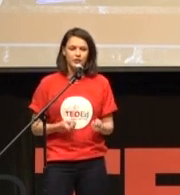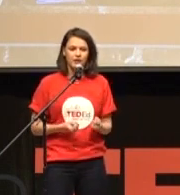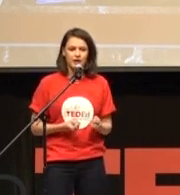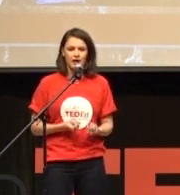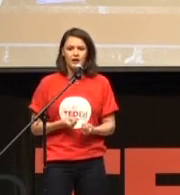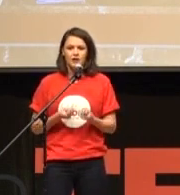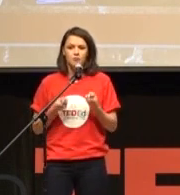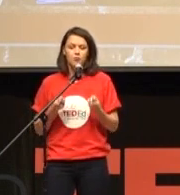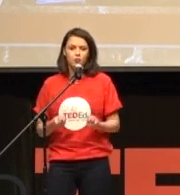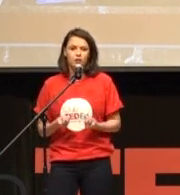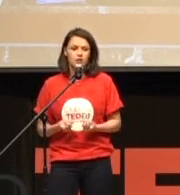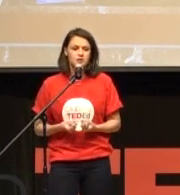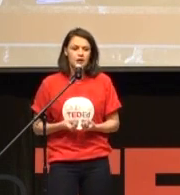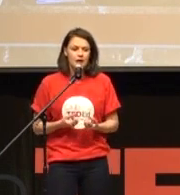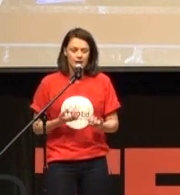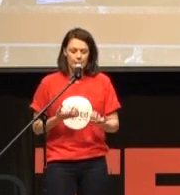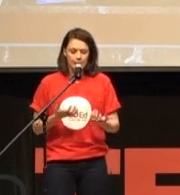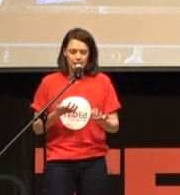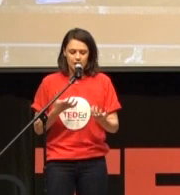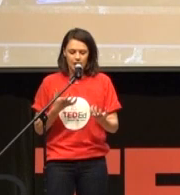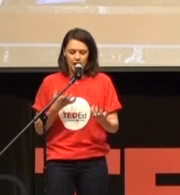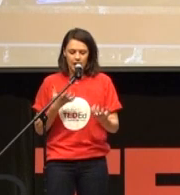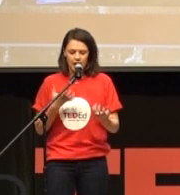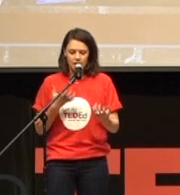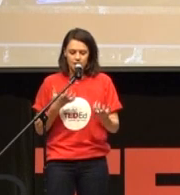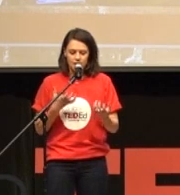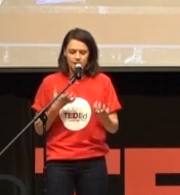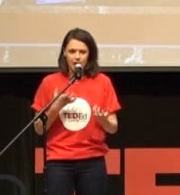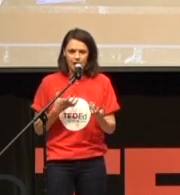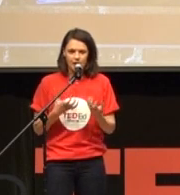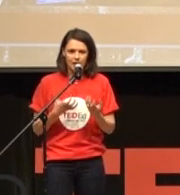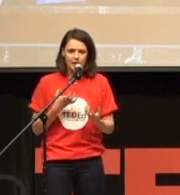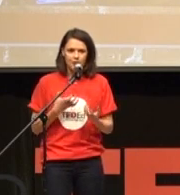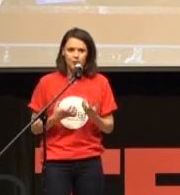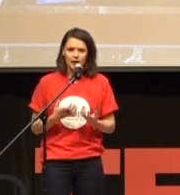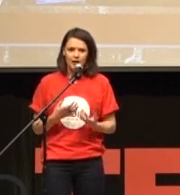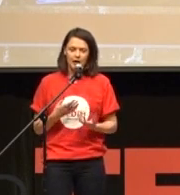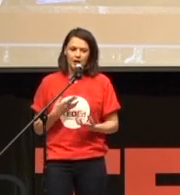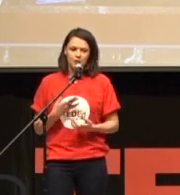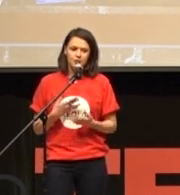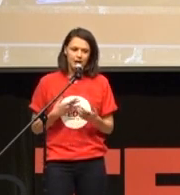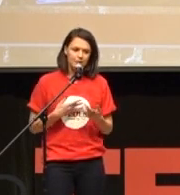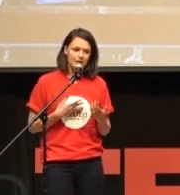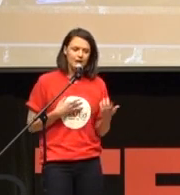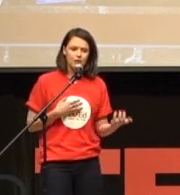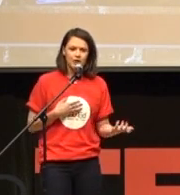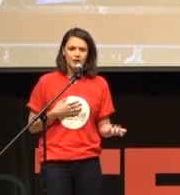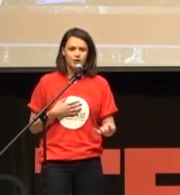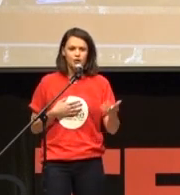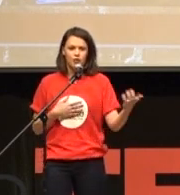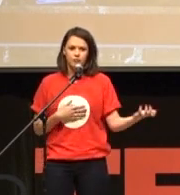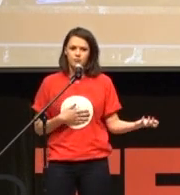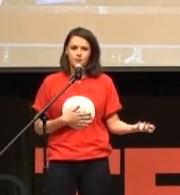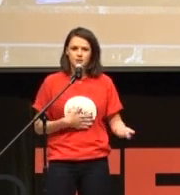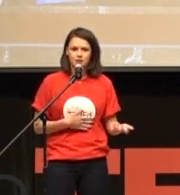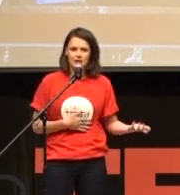sordera, mudos, a tener una vida de colegio con personas